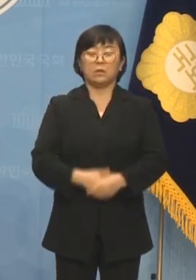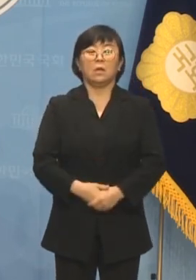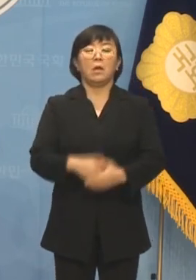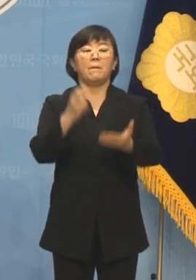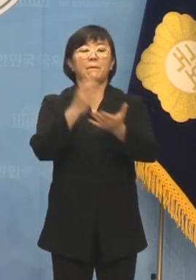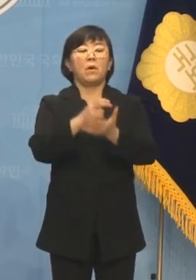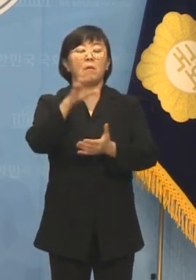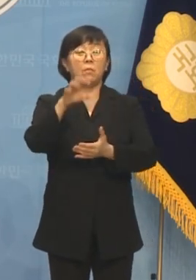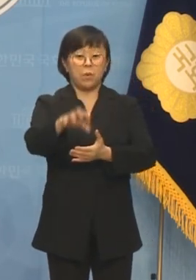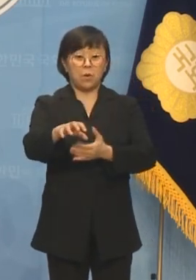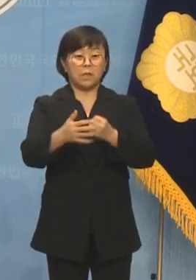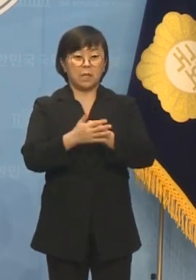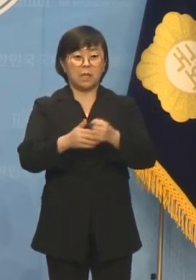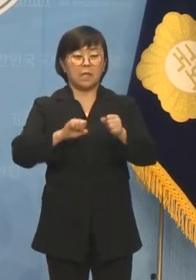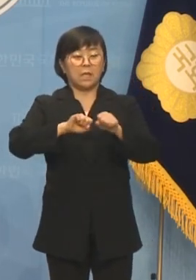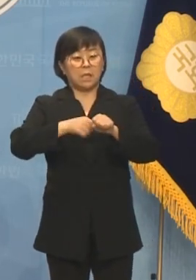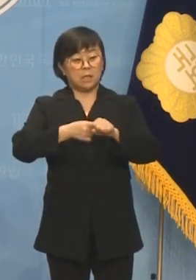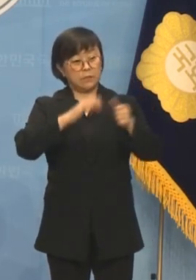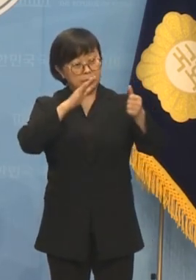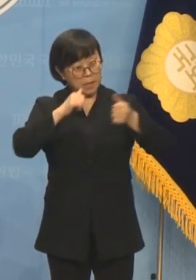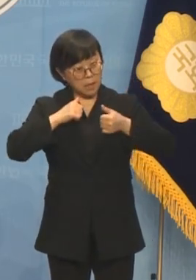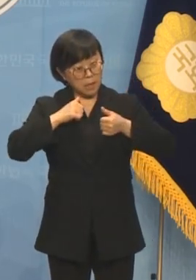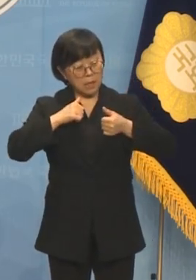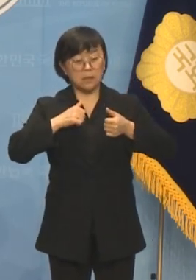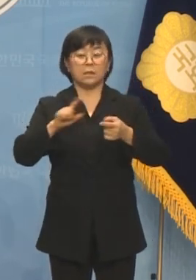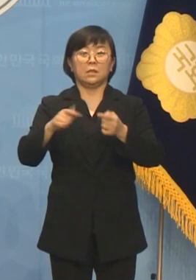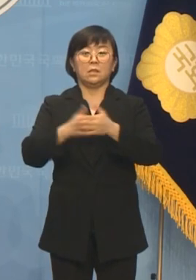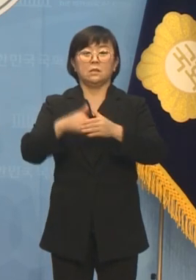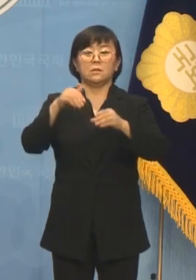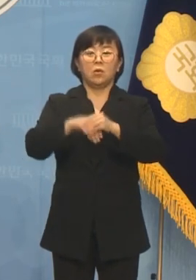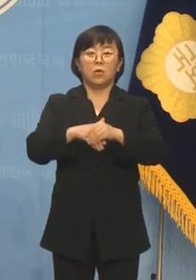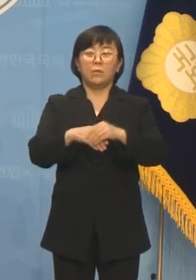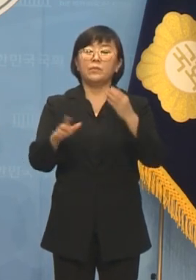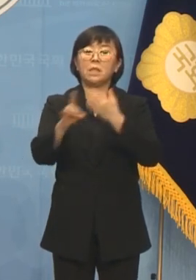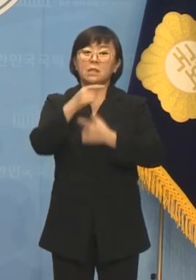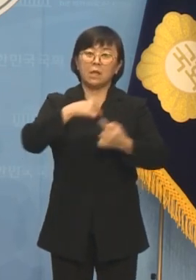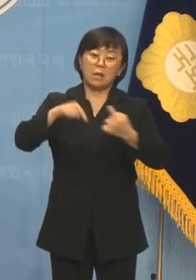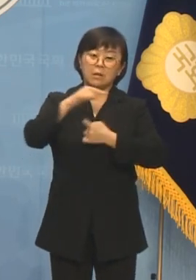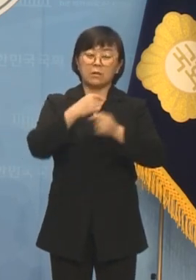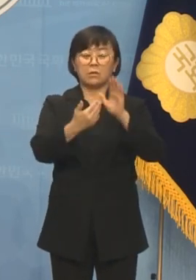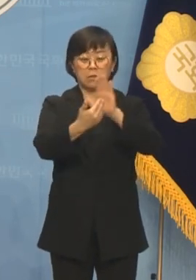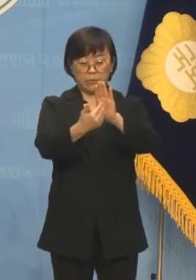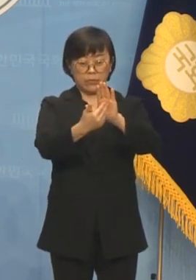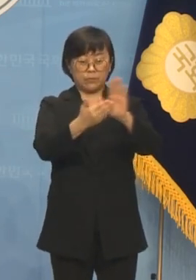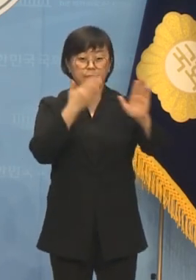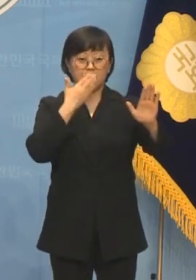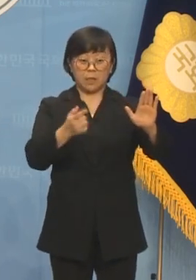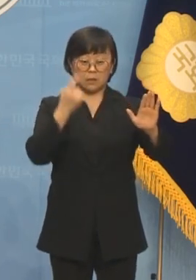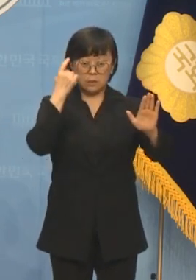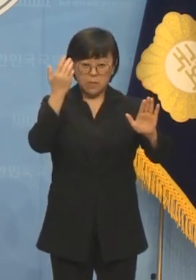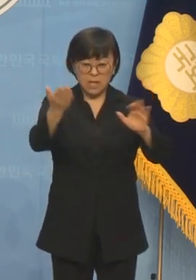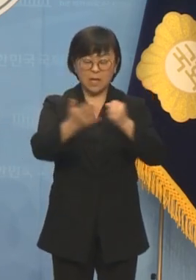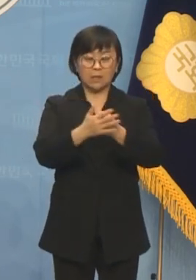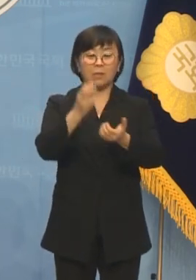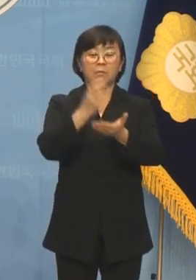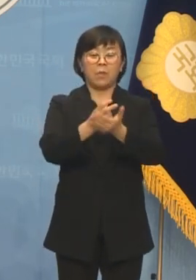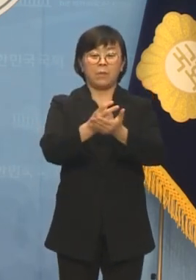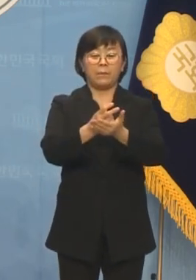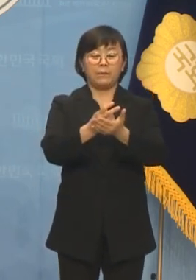법원의 제소도 선거를 거부할 것입니까 법